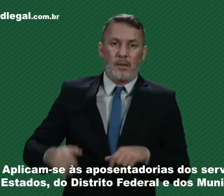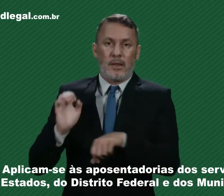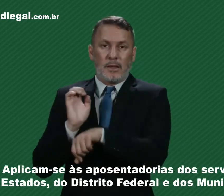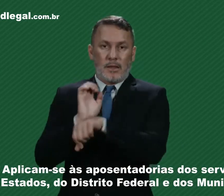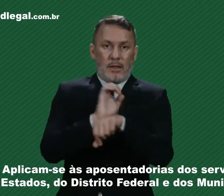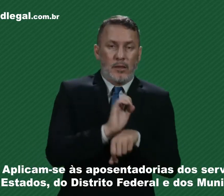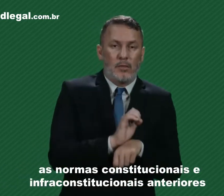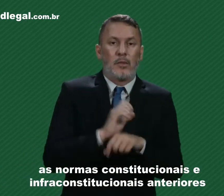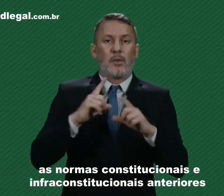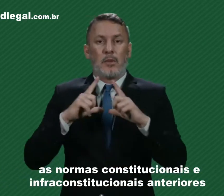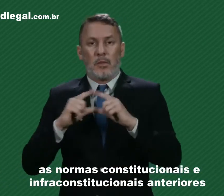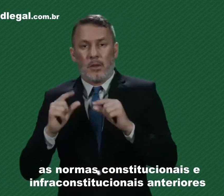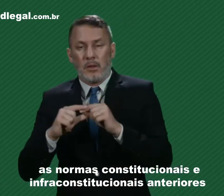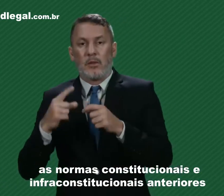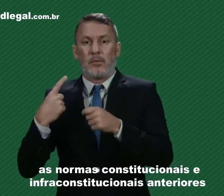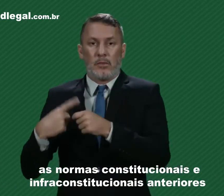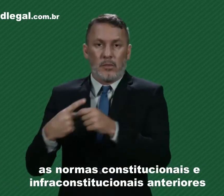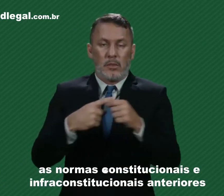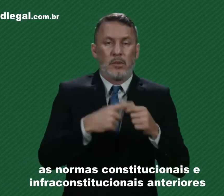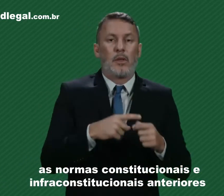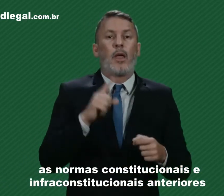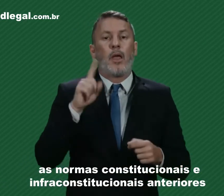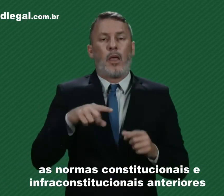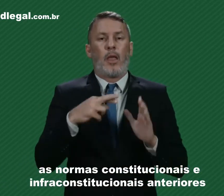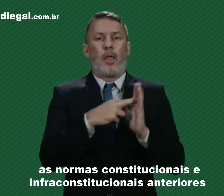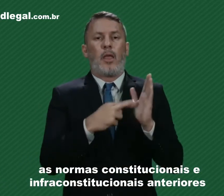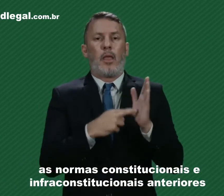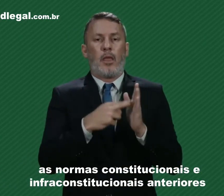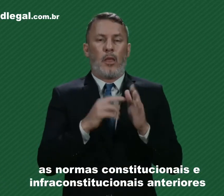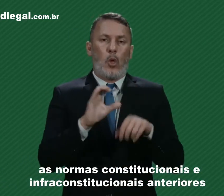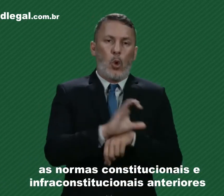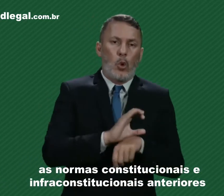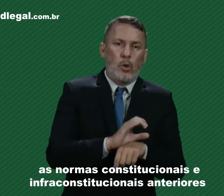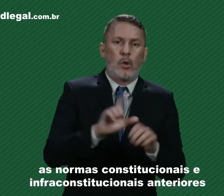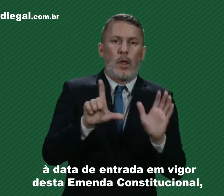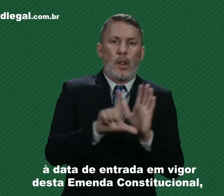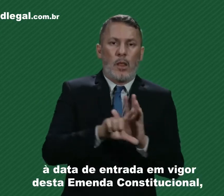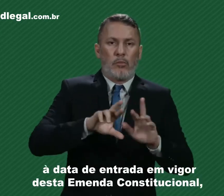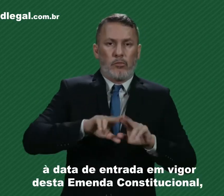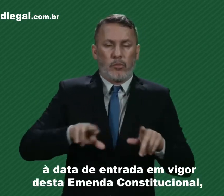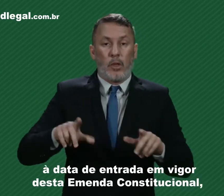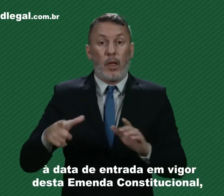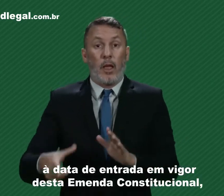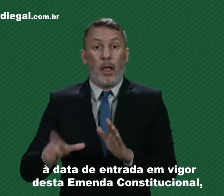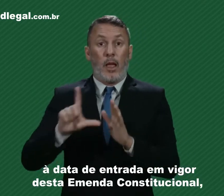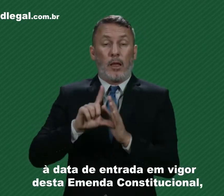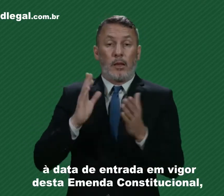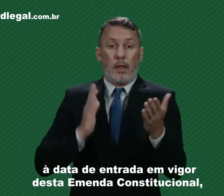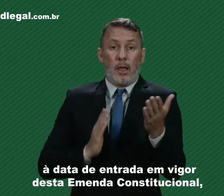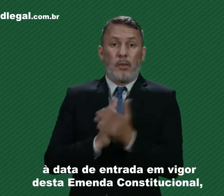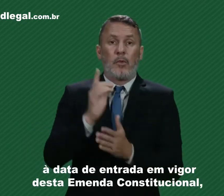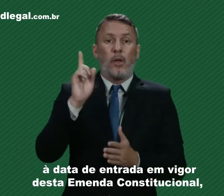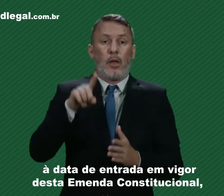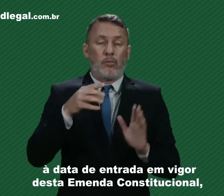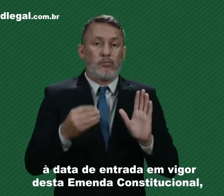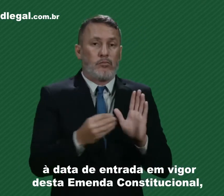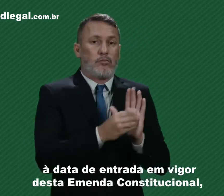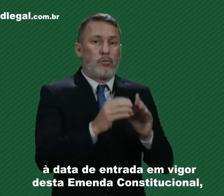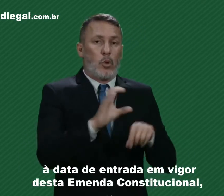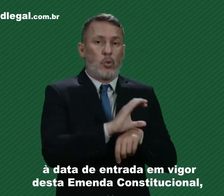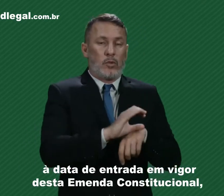dos municípios as normas constitucionais e infraconstitucionais anteriores à data de entrada em vigor desta